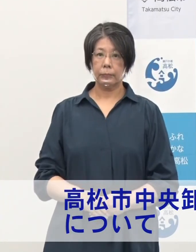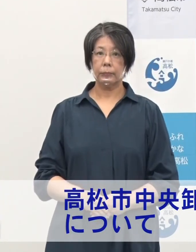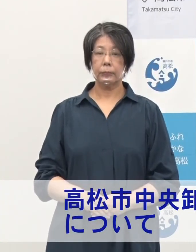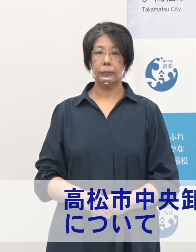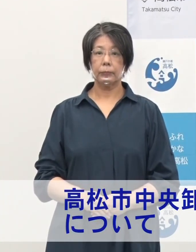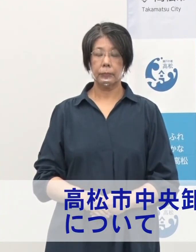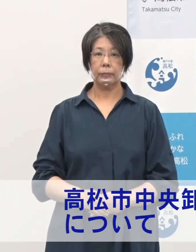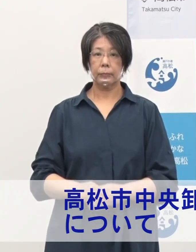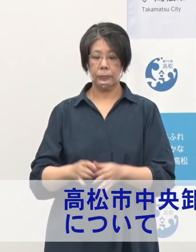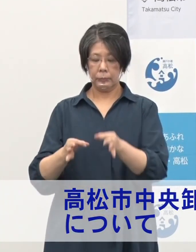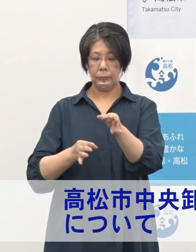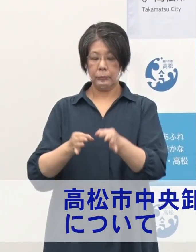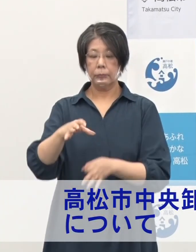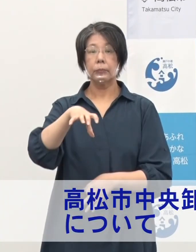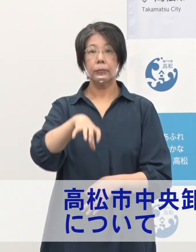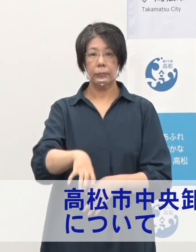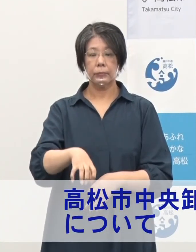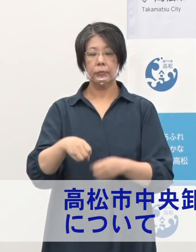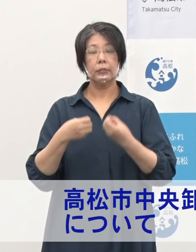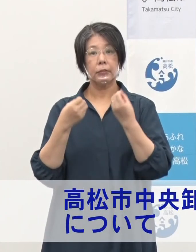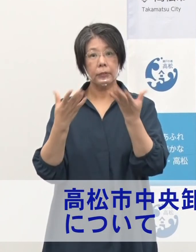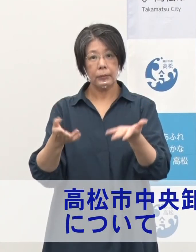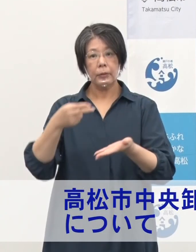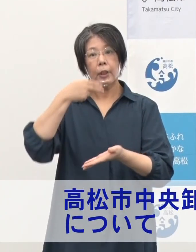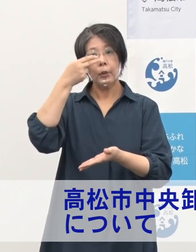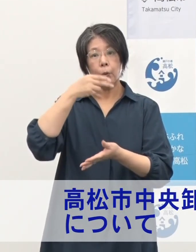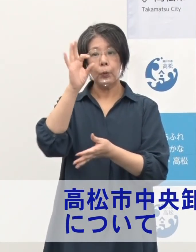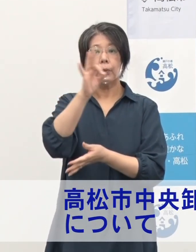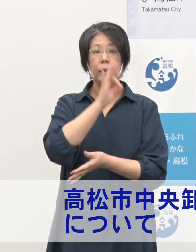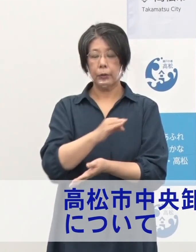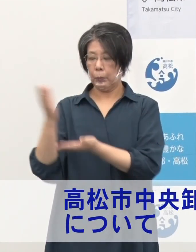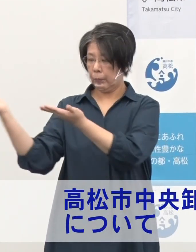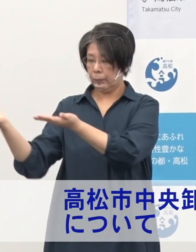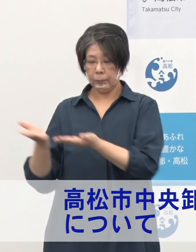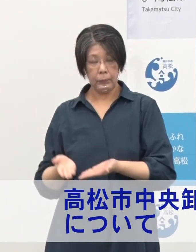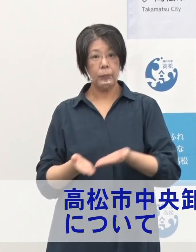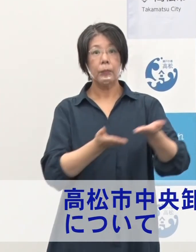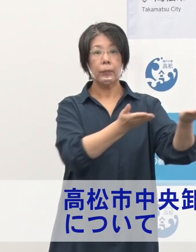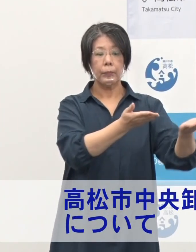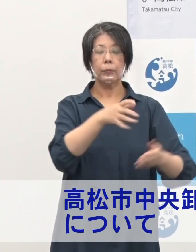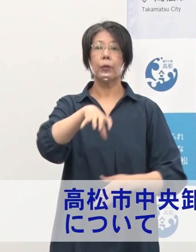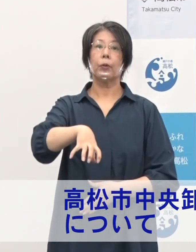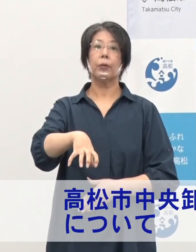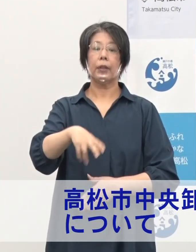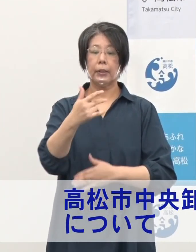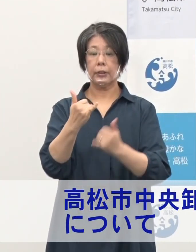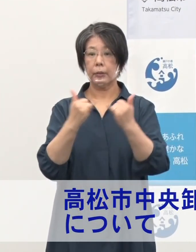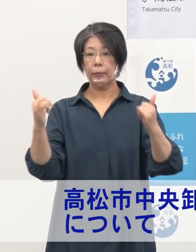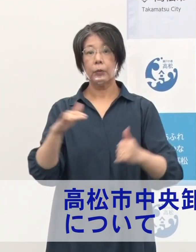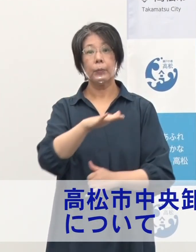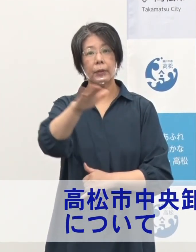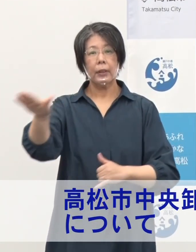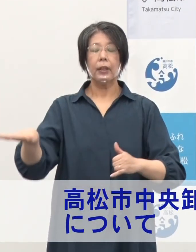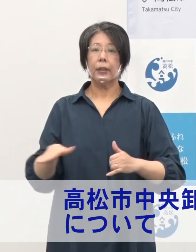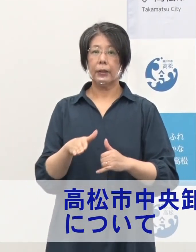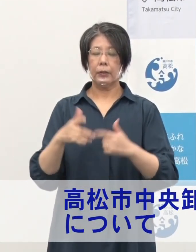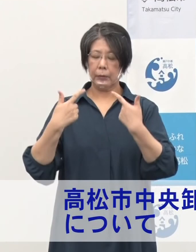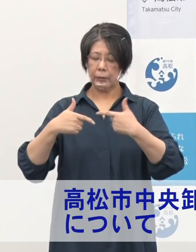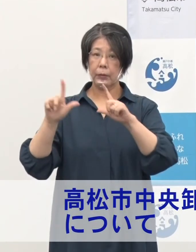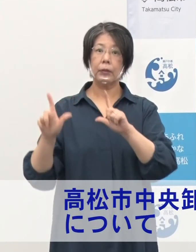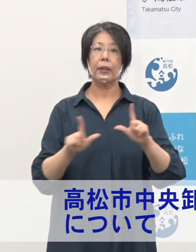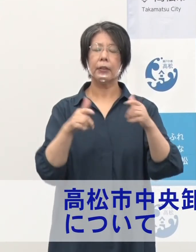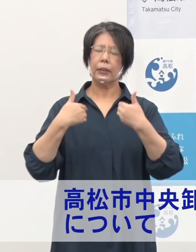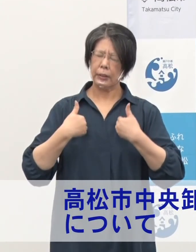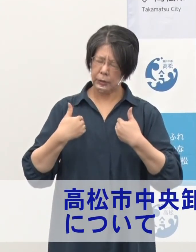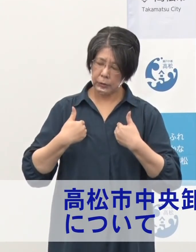卸売市場は生鮮食料品等の物流拠点として市内の皆様の日々の生活に欠かせない施設